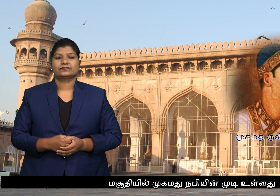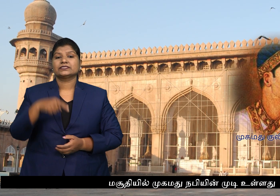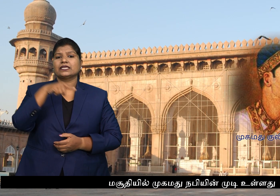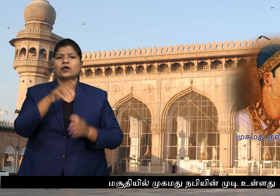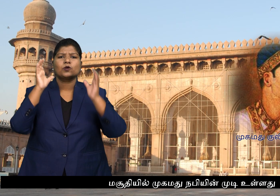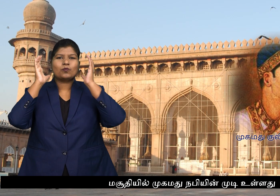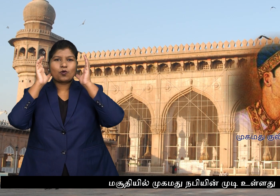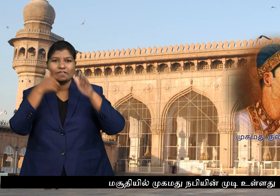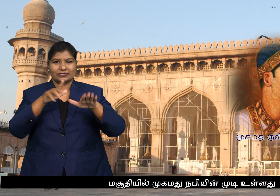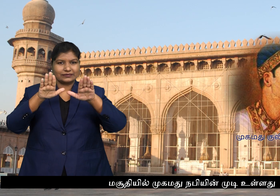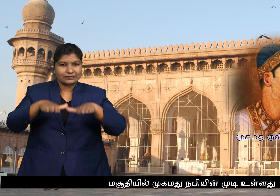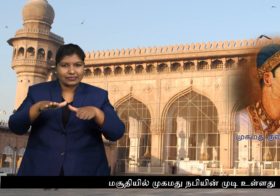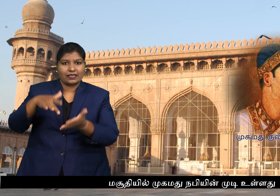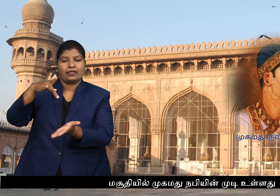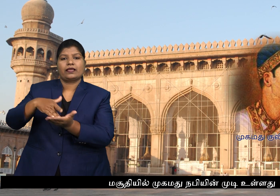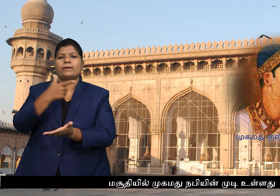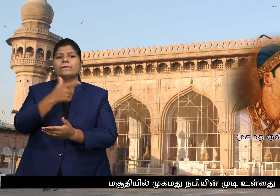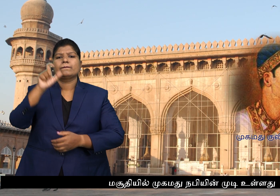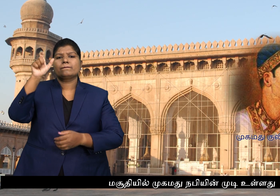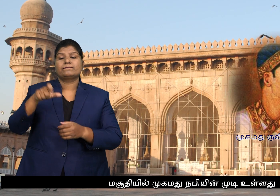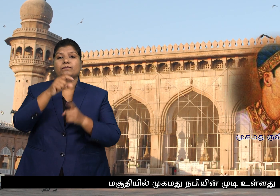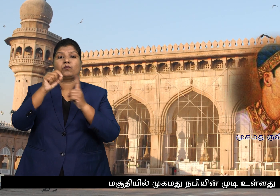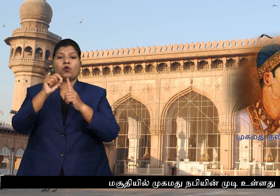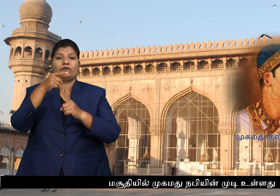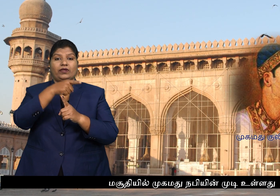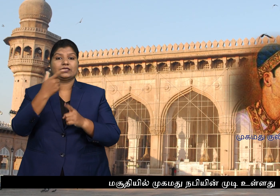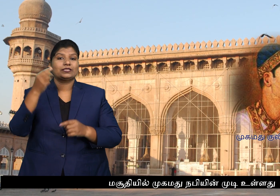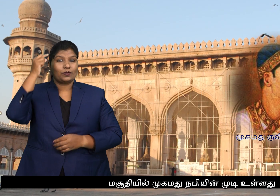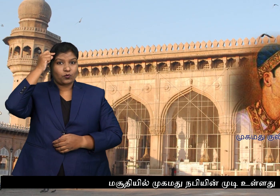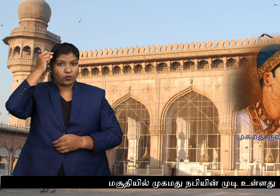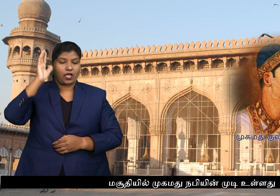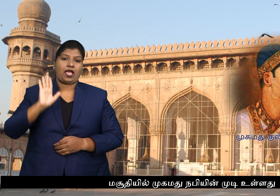மசூதியில் முகமது நபியின் முடி உள்ளது